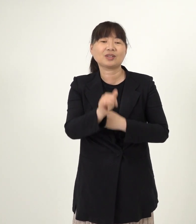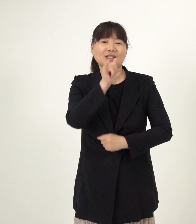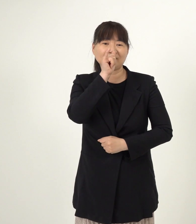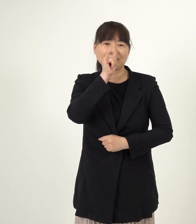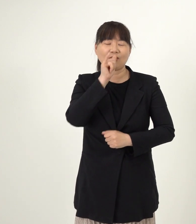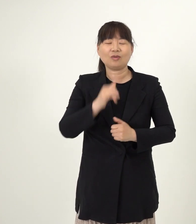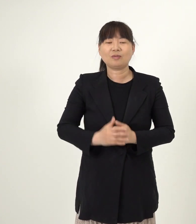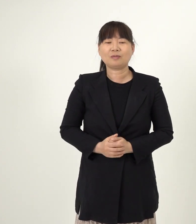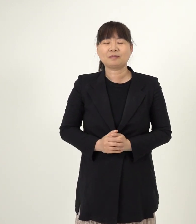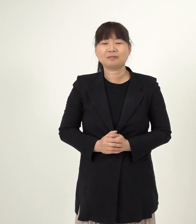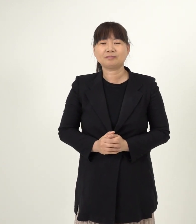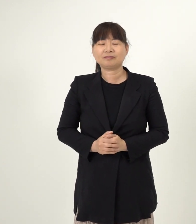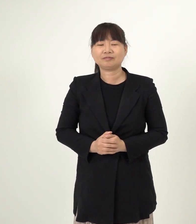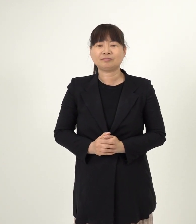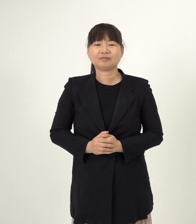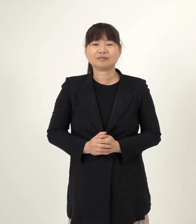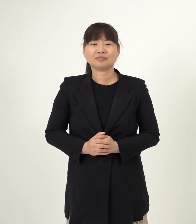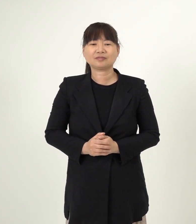등장을 하는데,